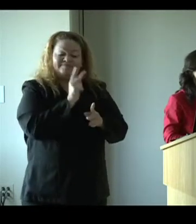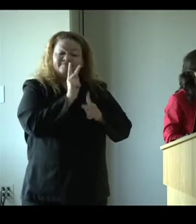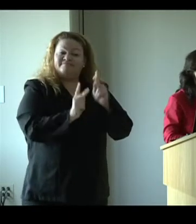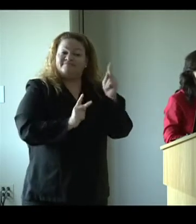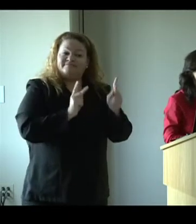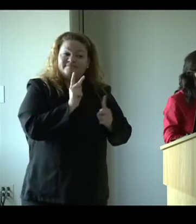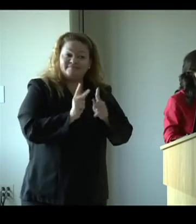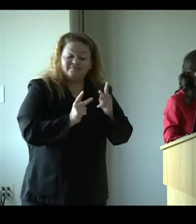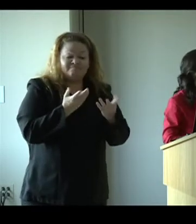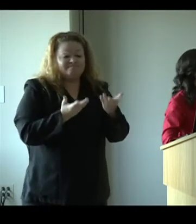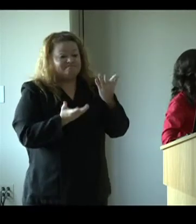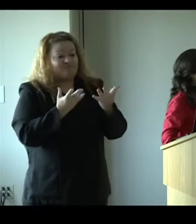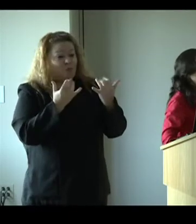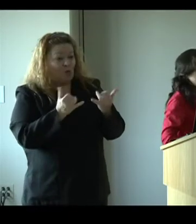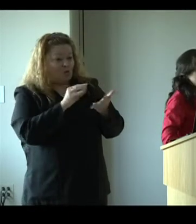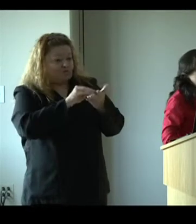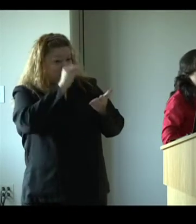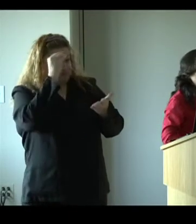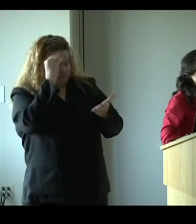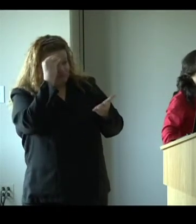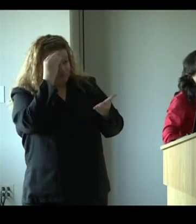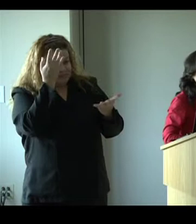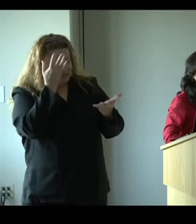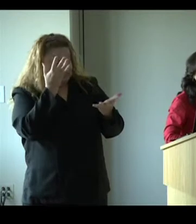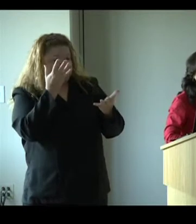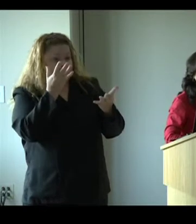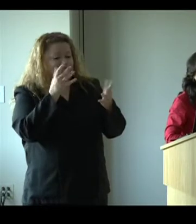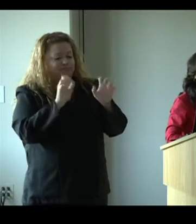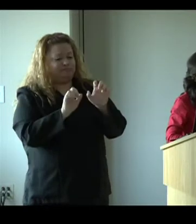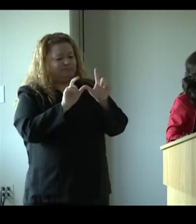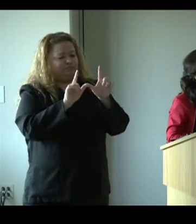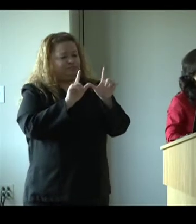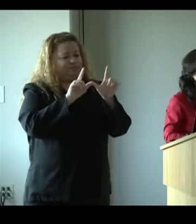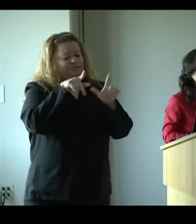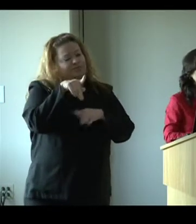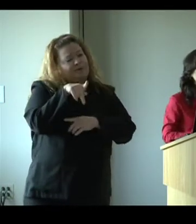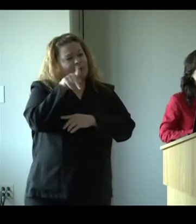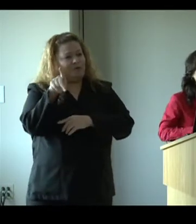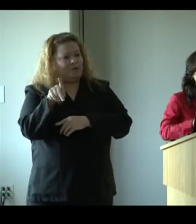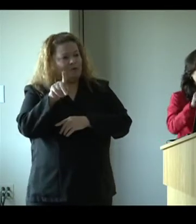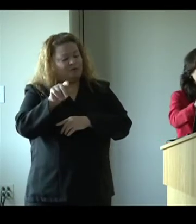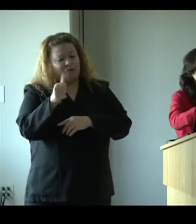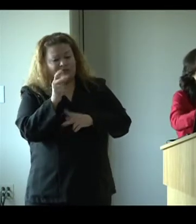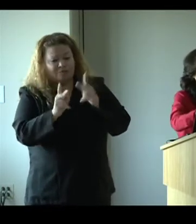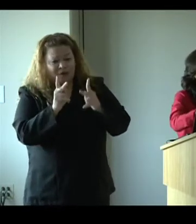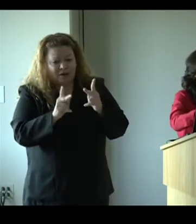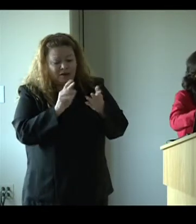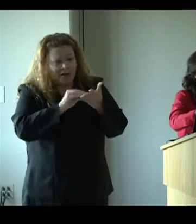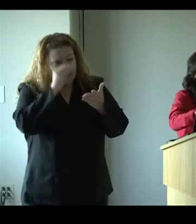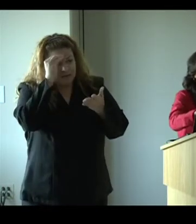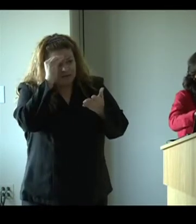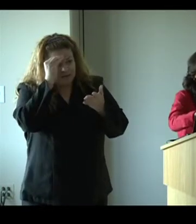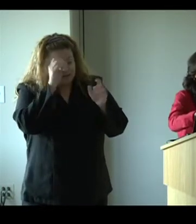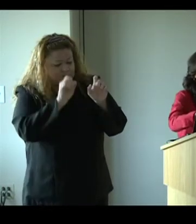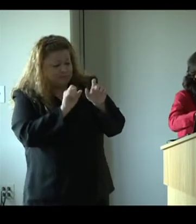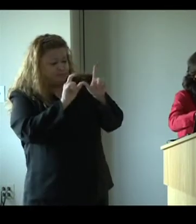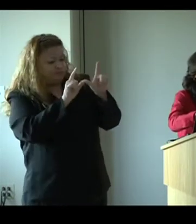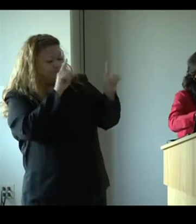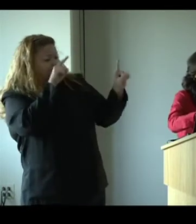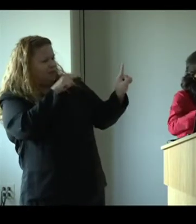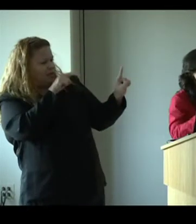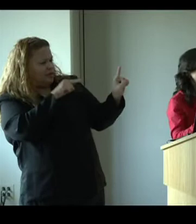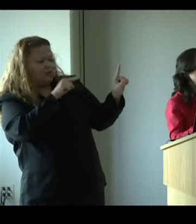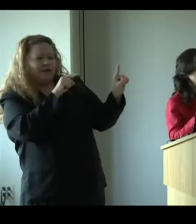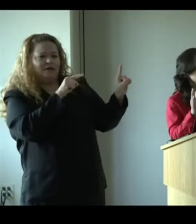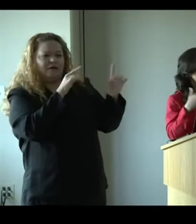personas que a lo mejor hoy lo aprenden a través de un Powerpoint Hay personas que a lo mejor lo aprenden el día que ven la presentación en internet